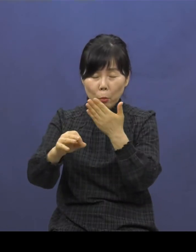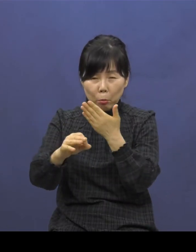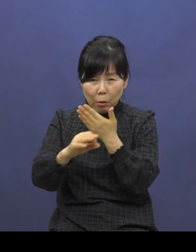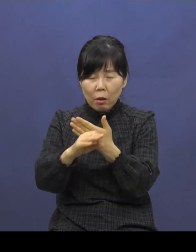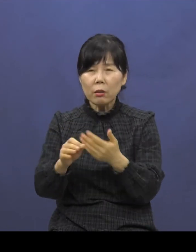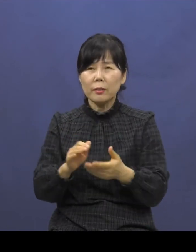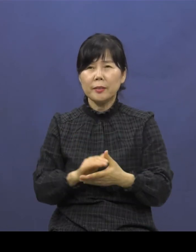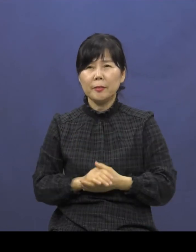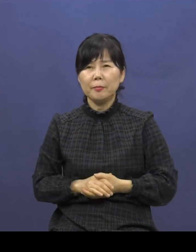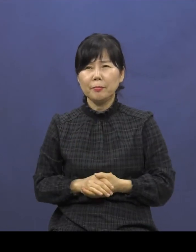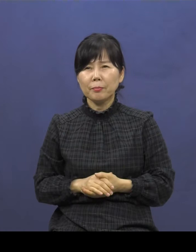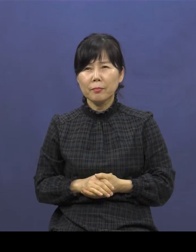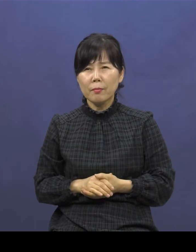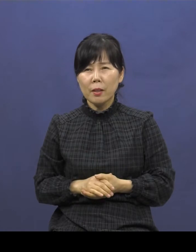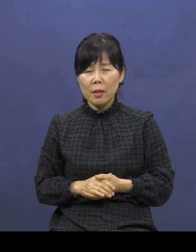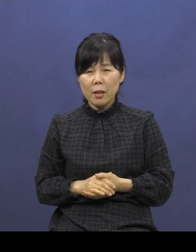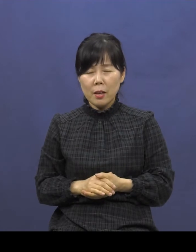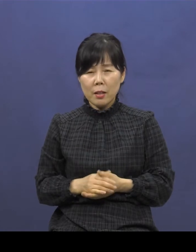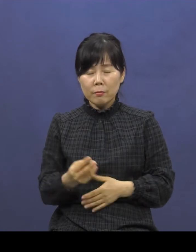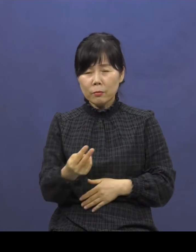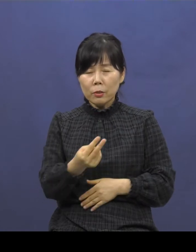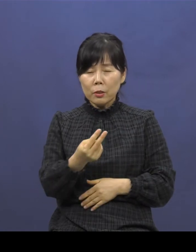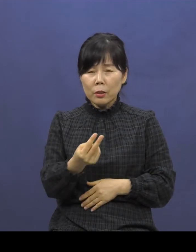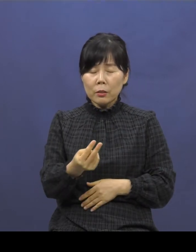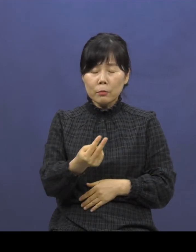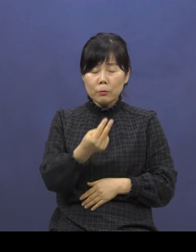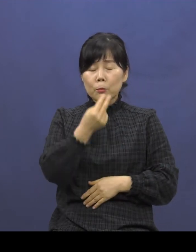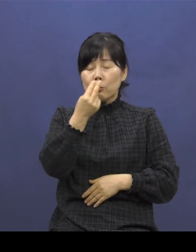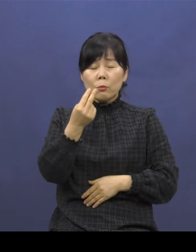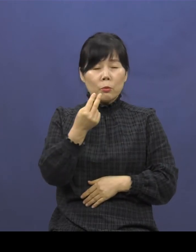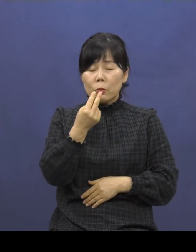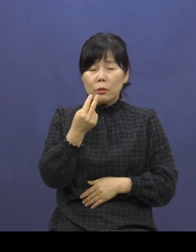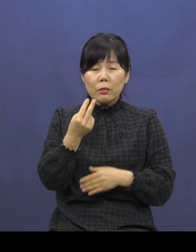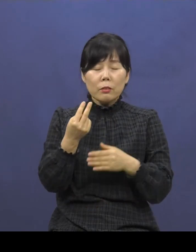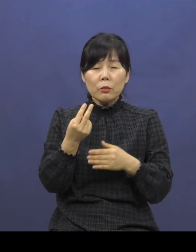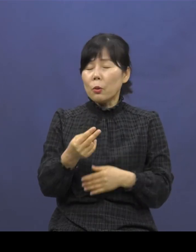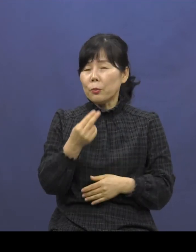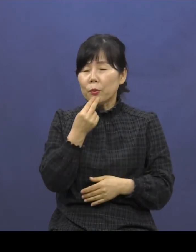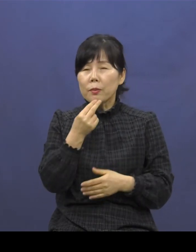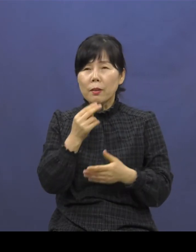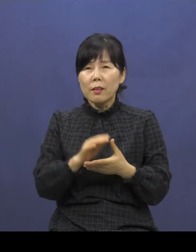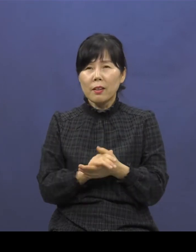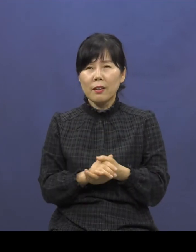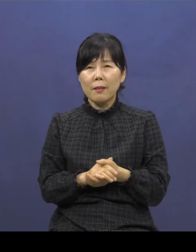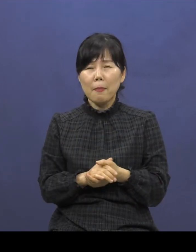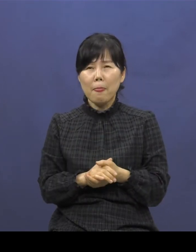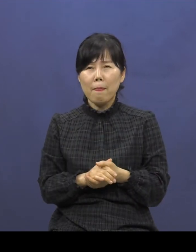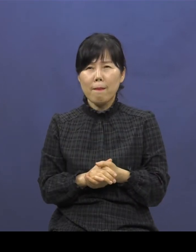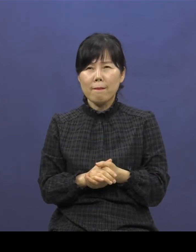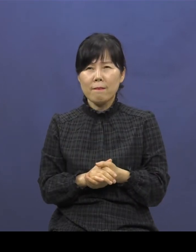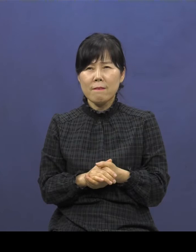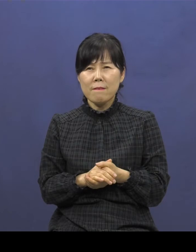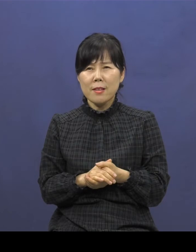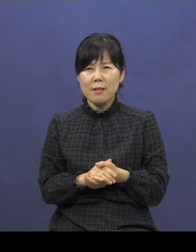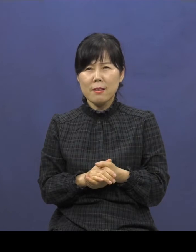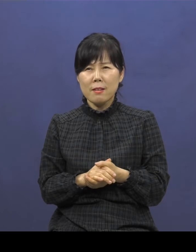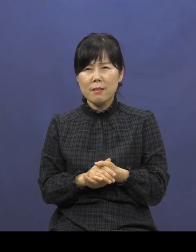거기엔 쉼표가 없어요. 거의 숨도 안 쉬고 그냥 쏟아내고 있어요. 그 속에서